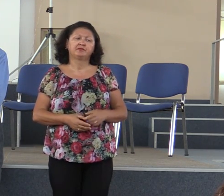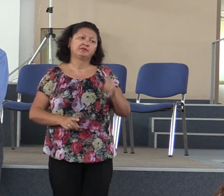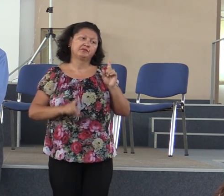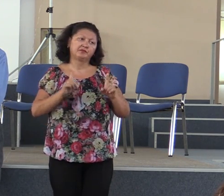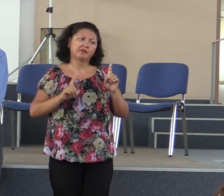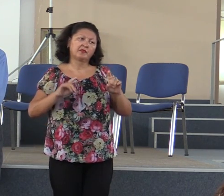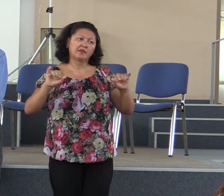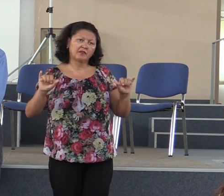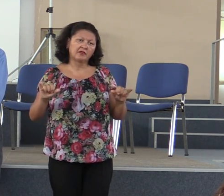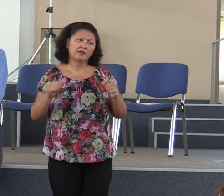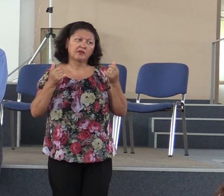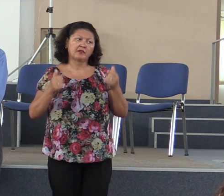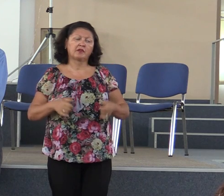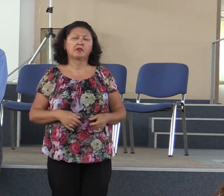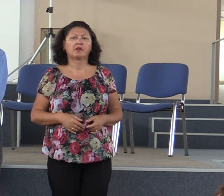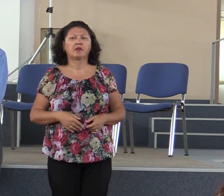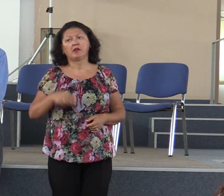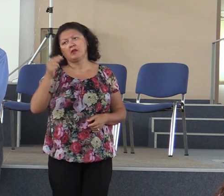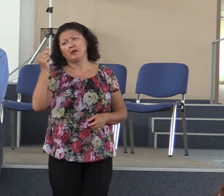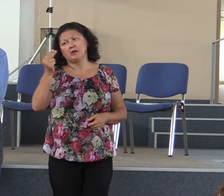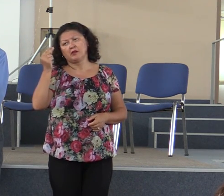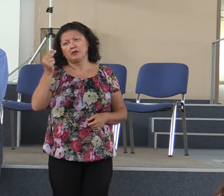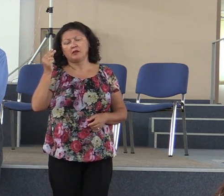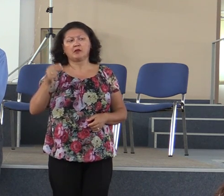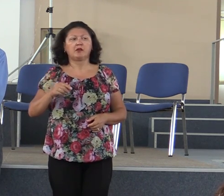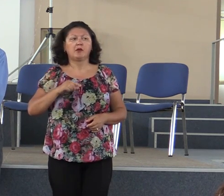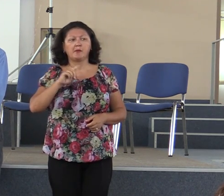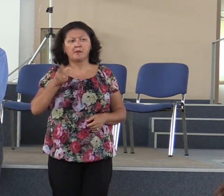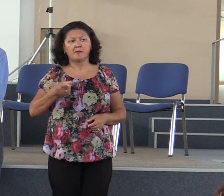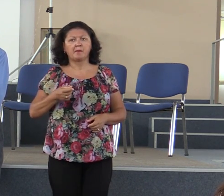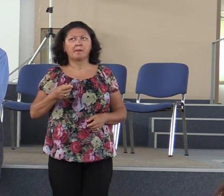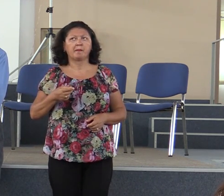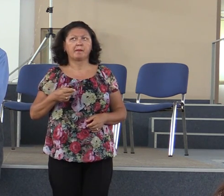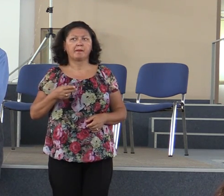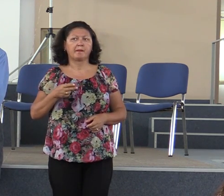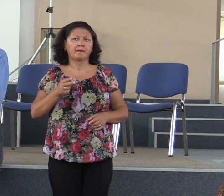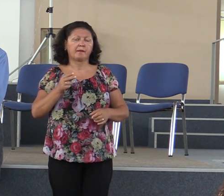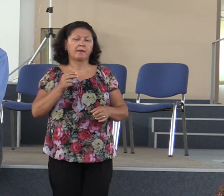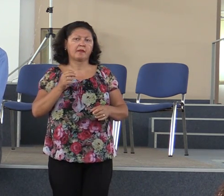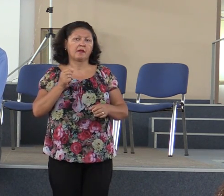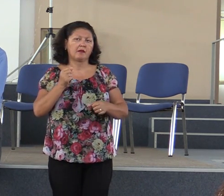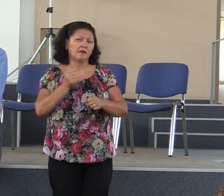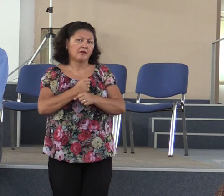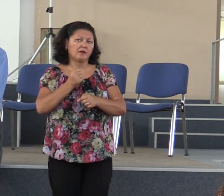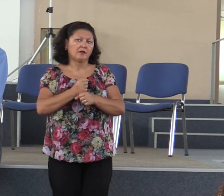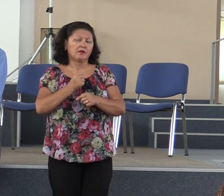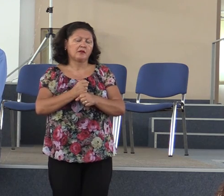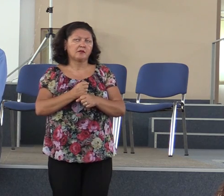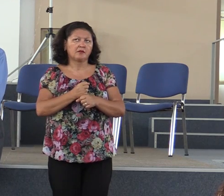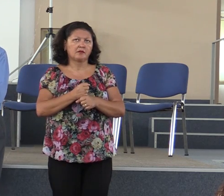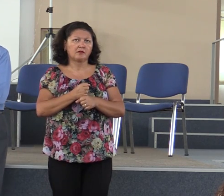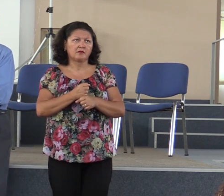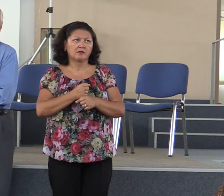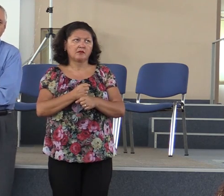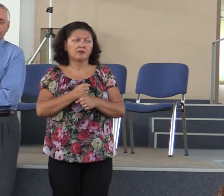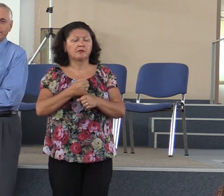the world in his day. Dumnezeu a putut să-l folosească într-un mod care a schimbat lumea din zilele